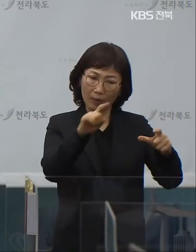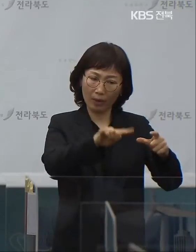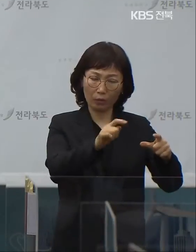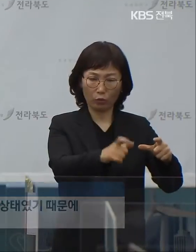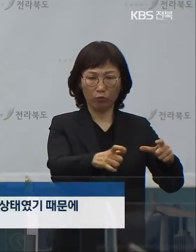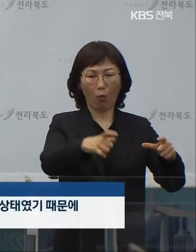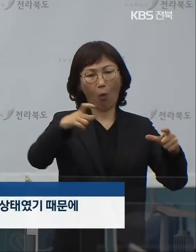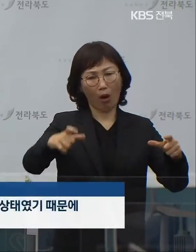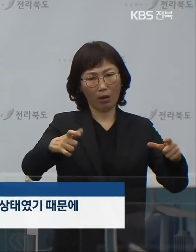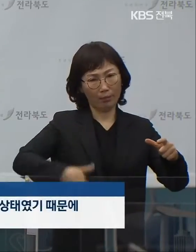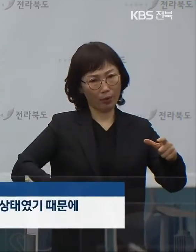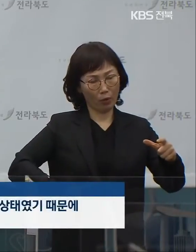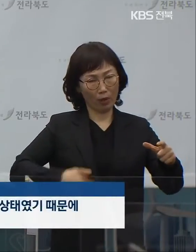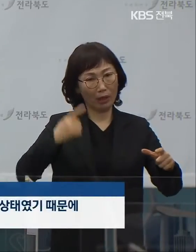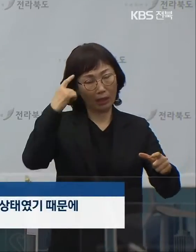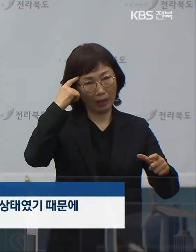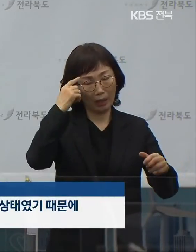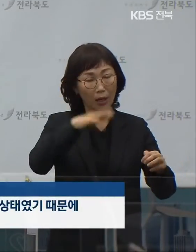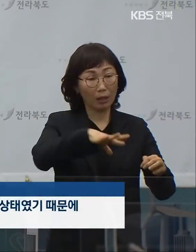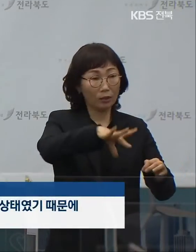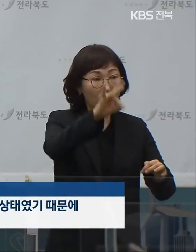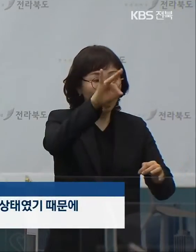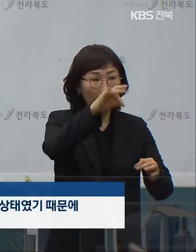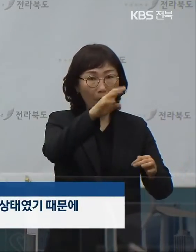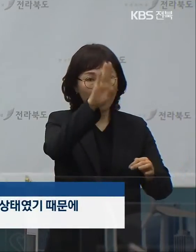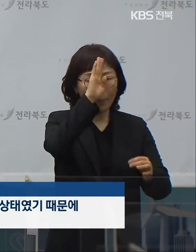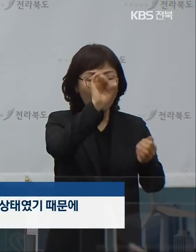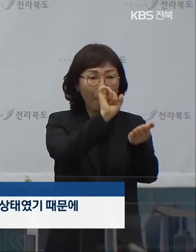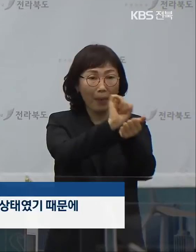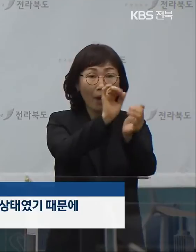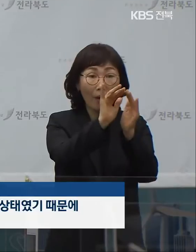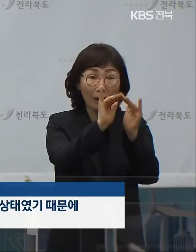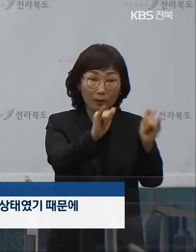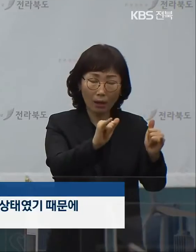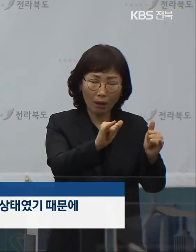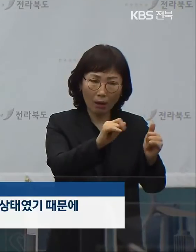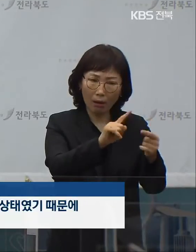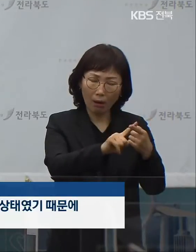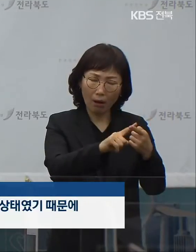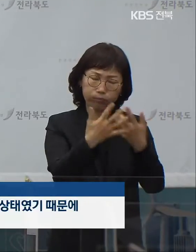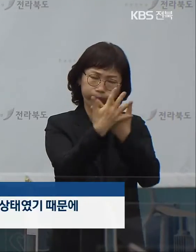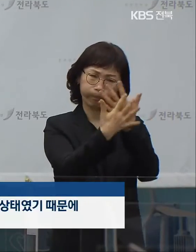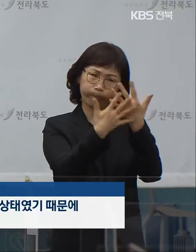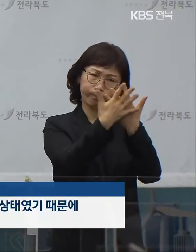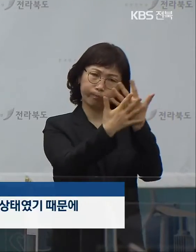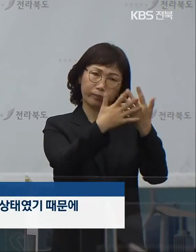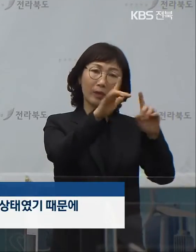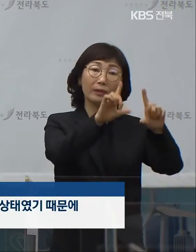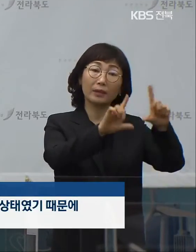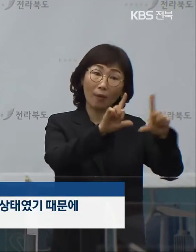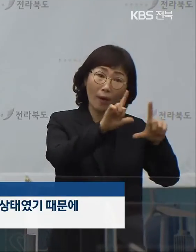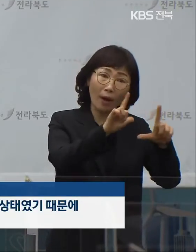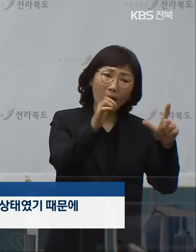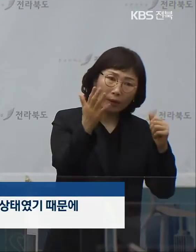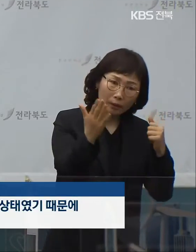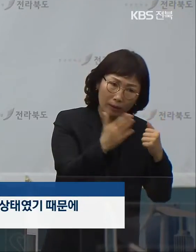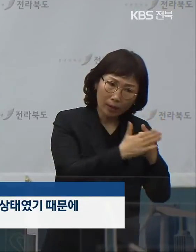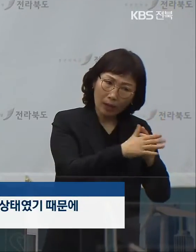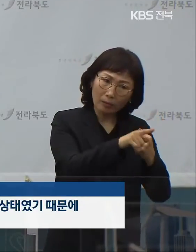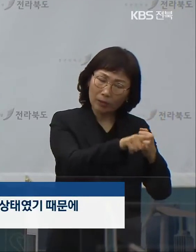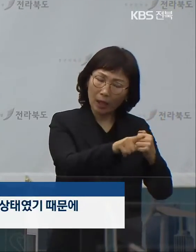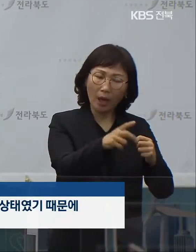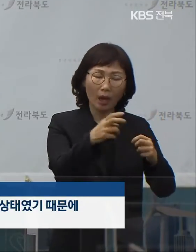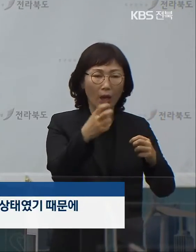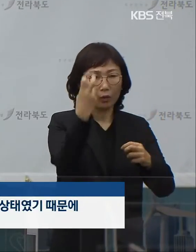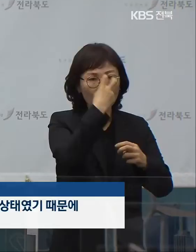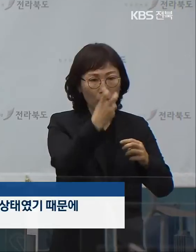이유는 최초 인지 환자가 감염 경로가 좀 불분명한 상황이었기 때문에 좀